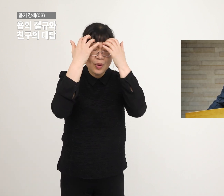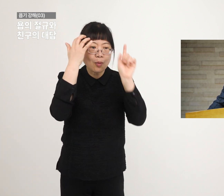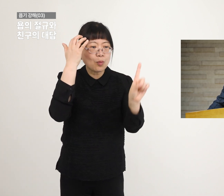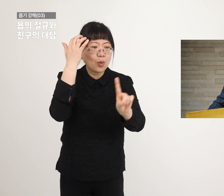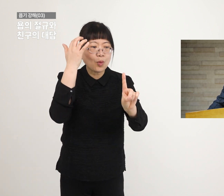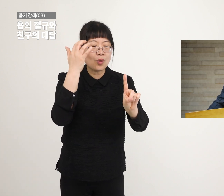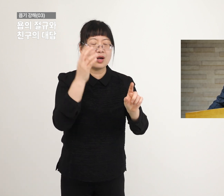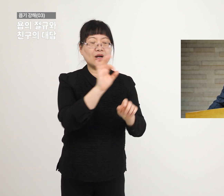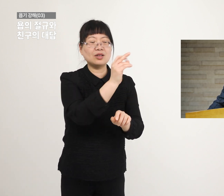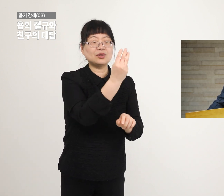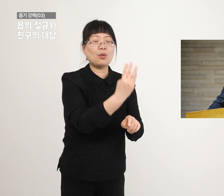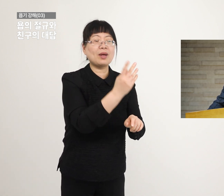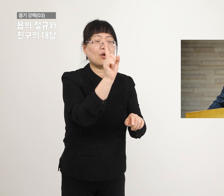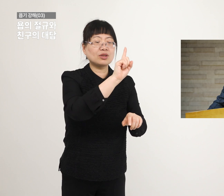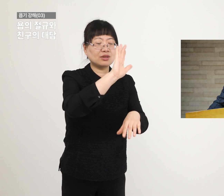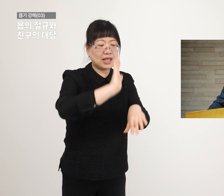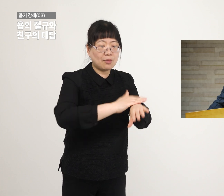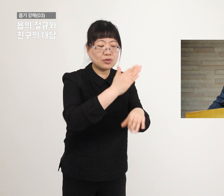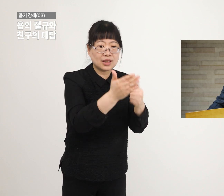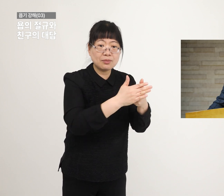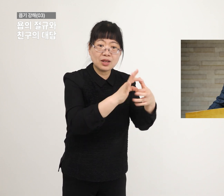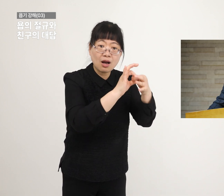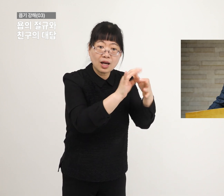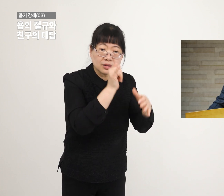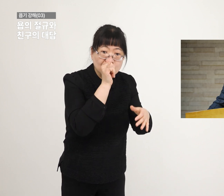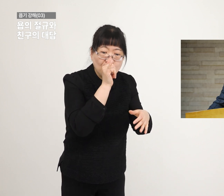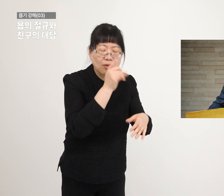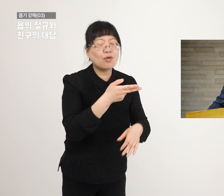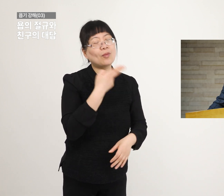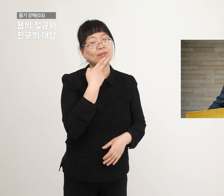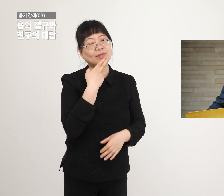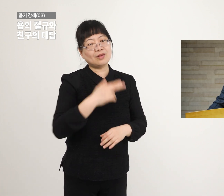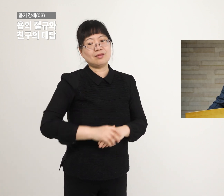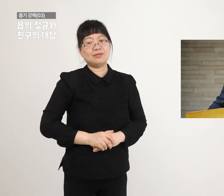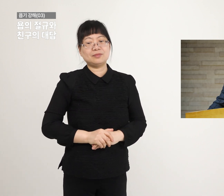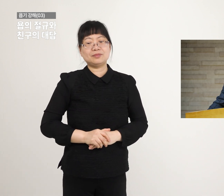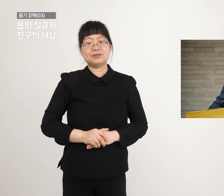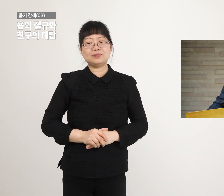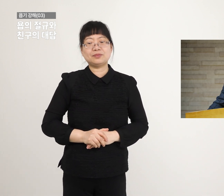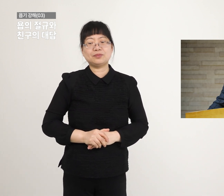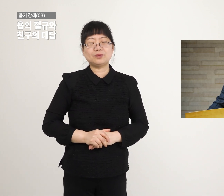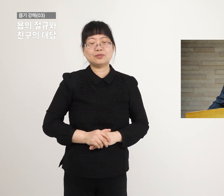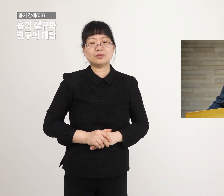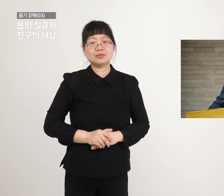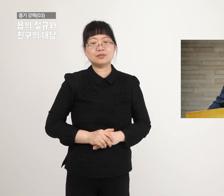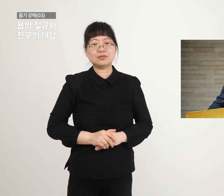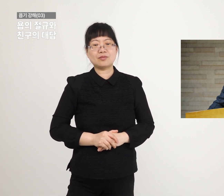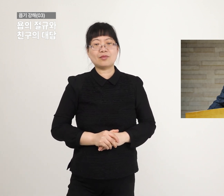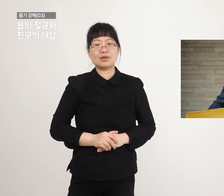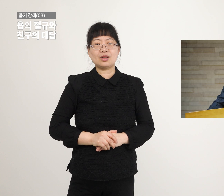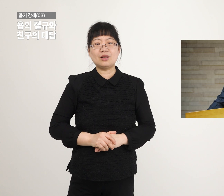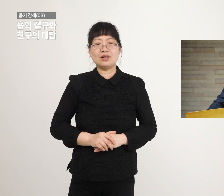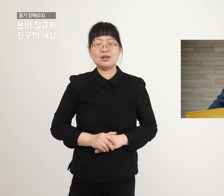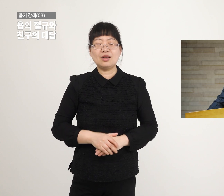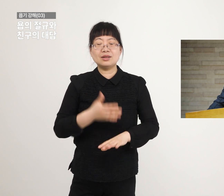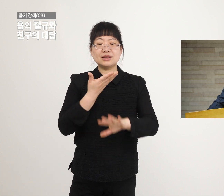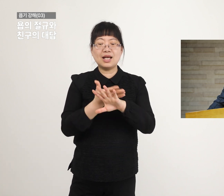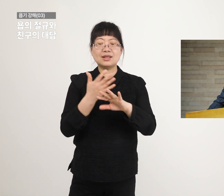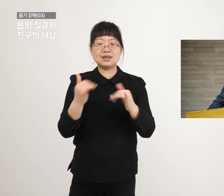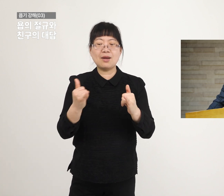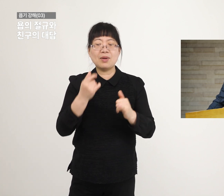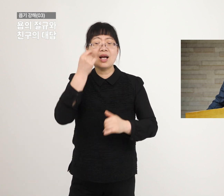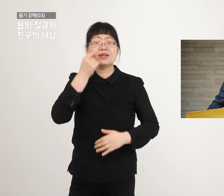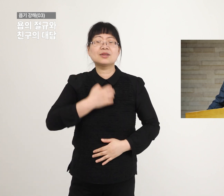욥하고 인과관계가 있다 없다? 없었어요. 없었단 말이에요. 그러니까 남의 슬픔,